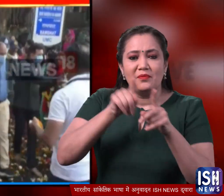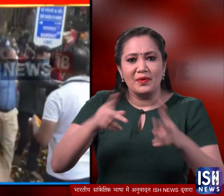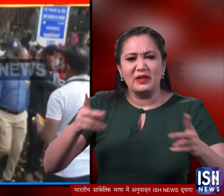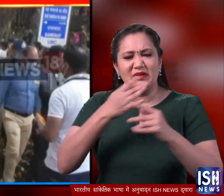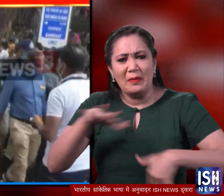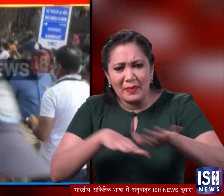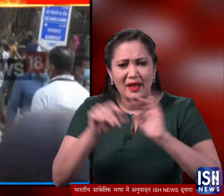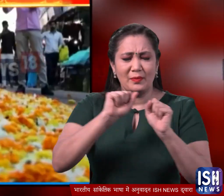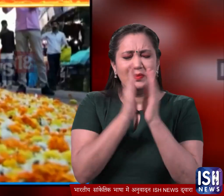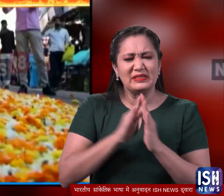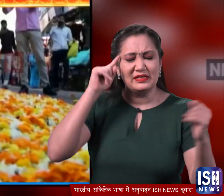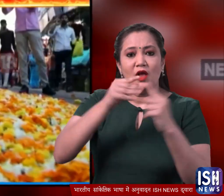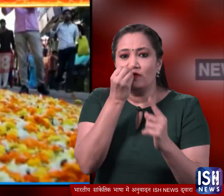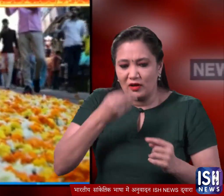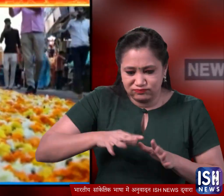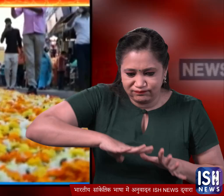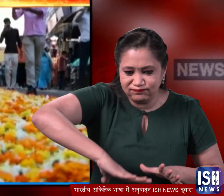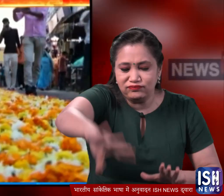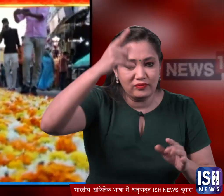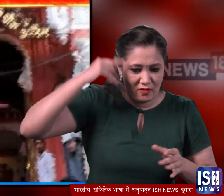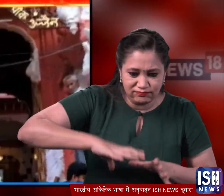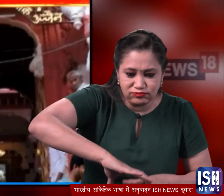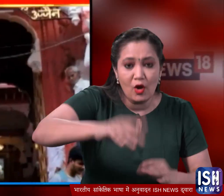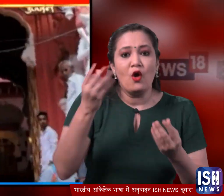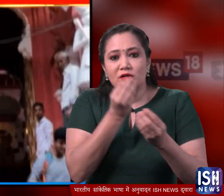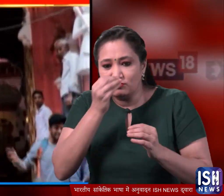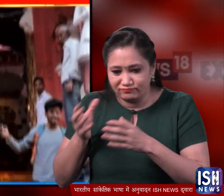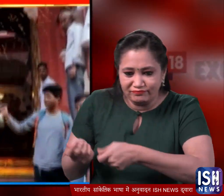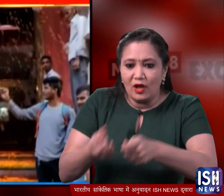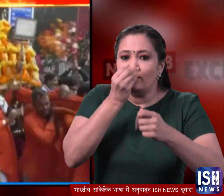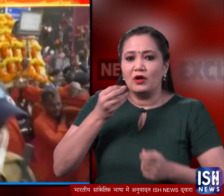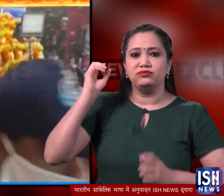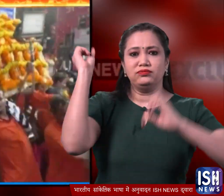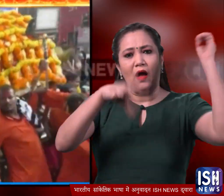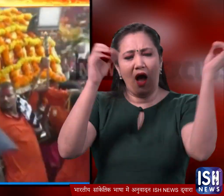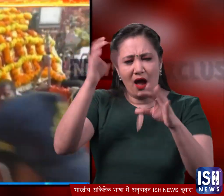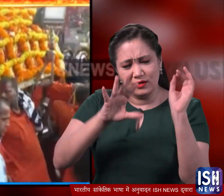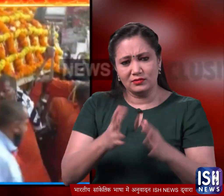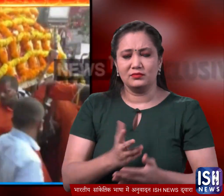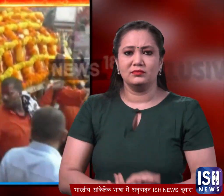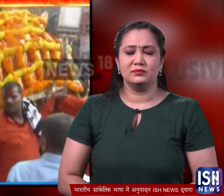भक्तों ने खास इंतजाम किए। कहीं फूलों का रास्ता बनाया गया तो कहीं सवारी पर फूल फेंके गए।